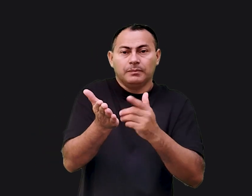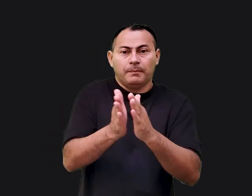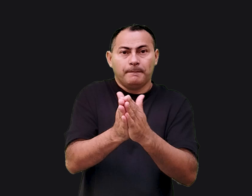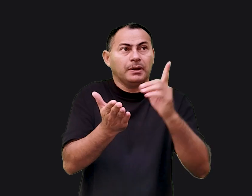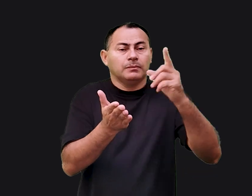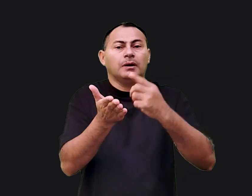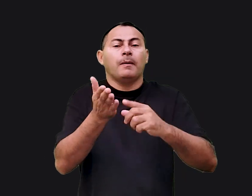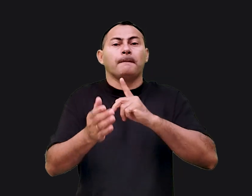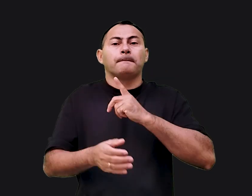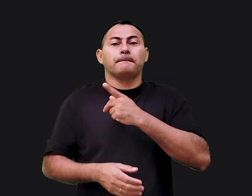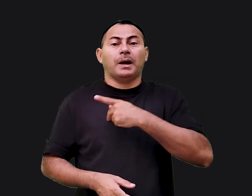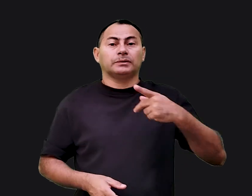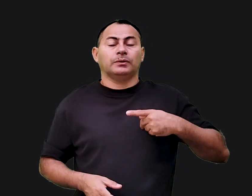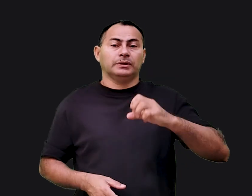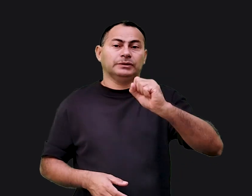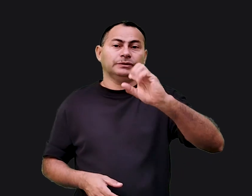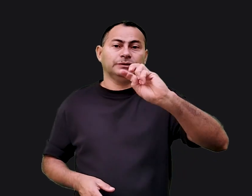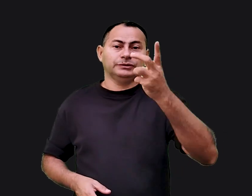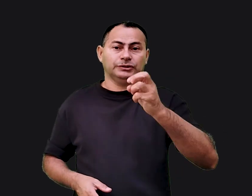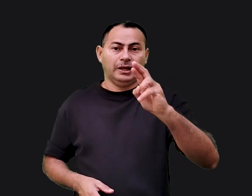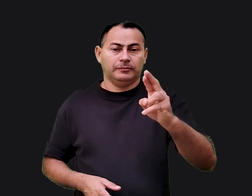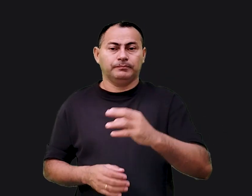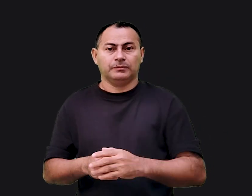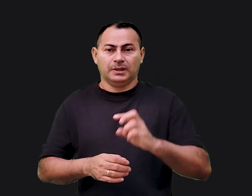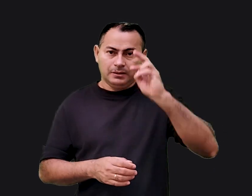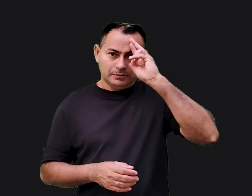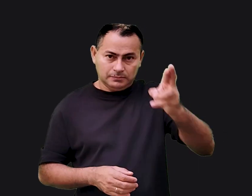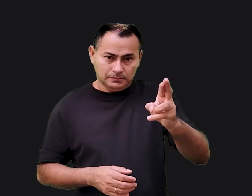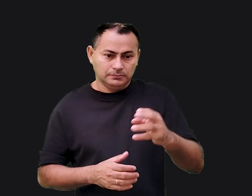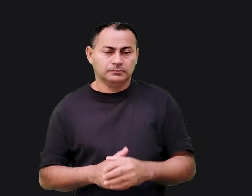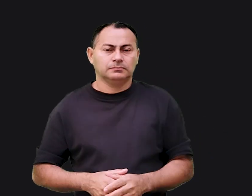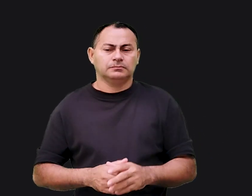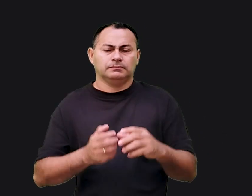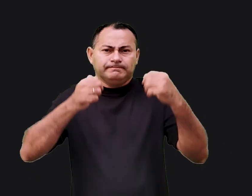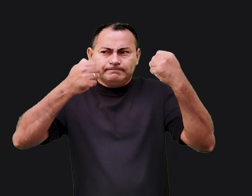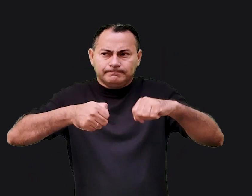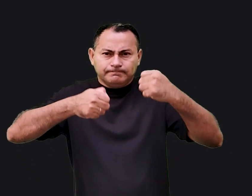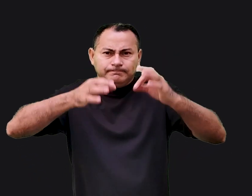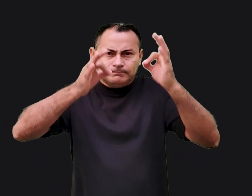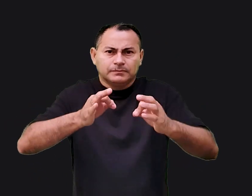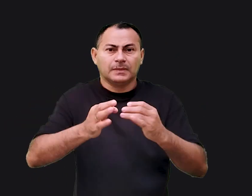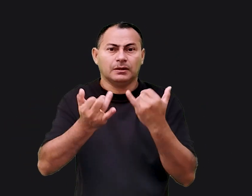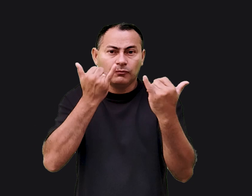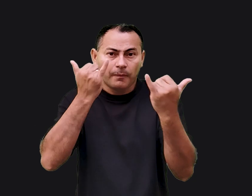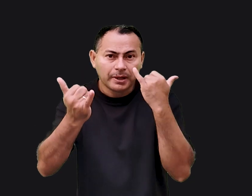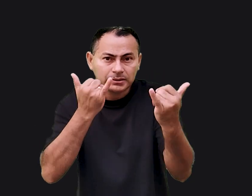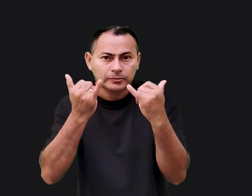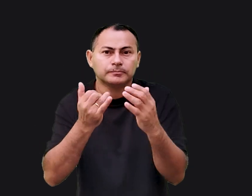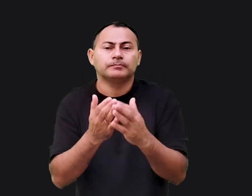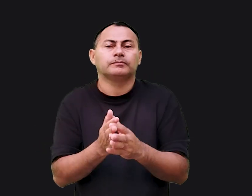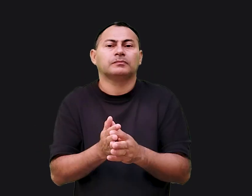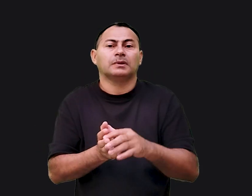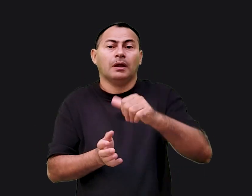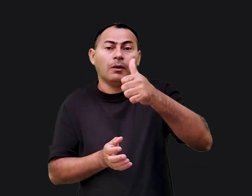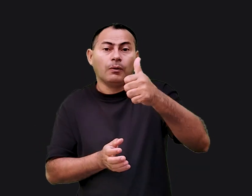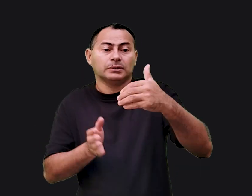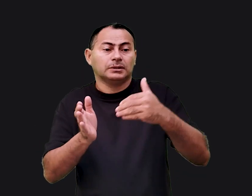pelo pastor Shed uma das razões da da precisão desta informação das 11 às